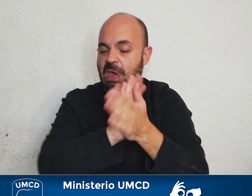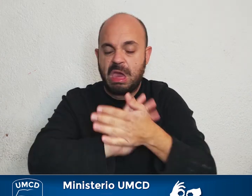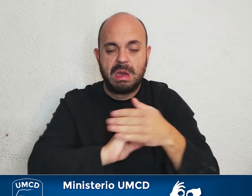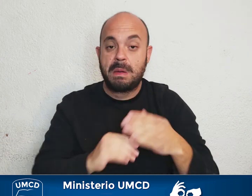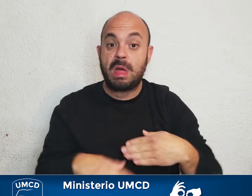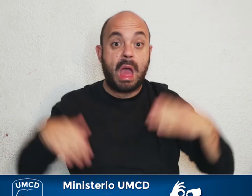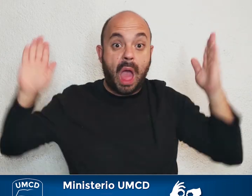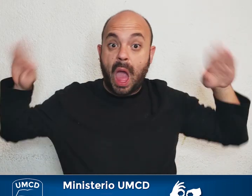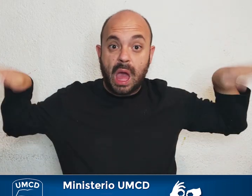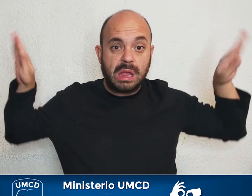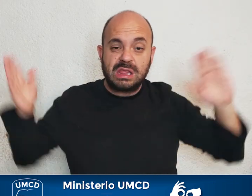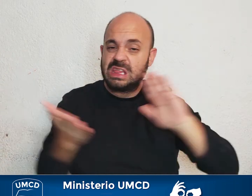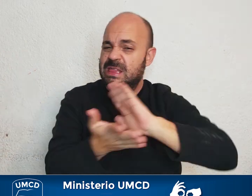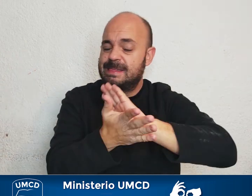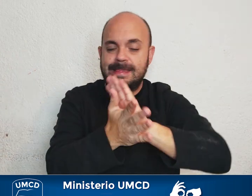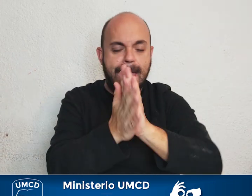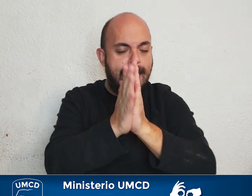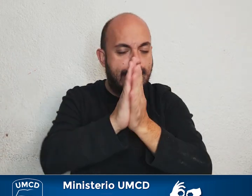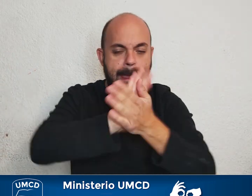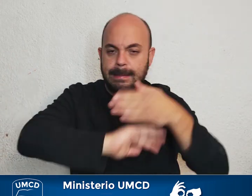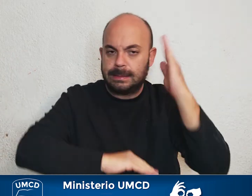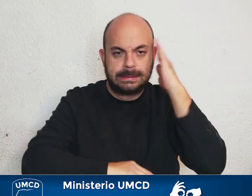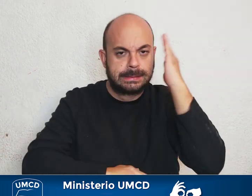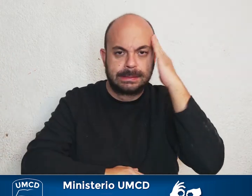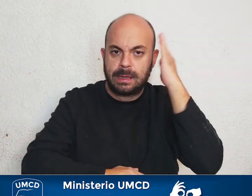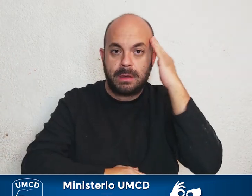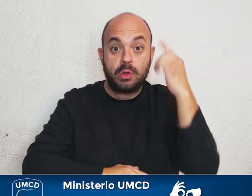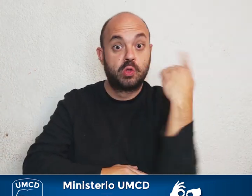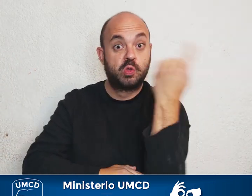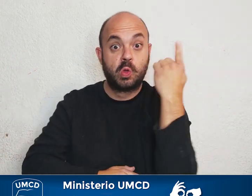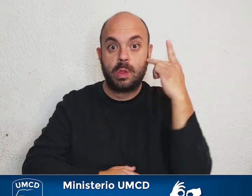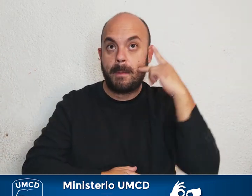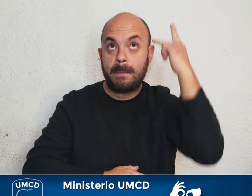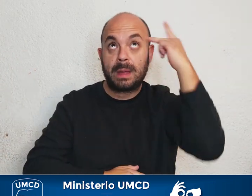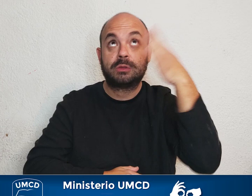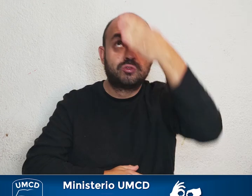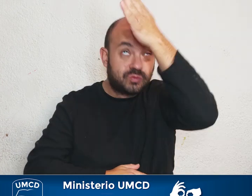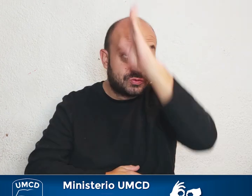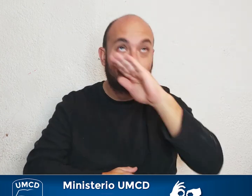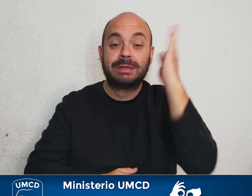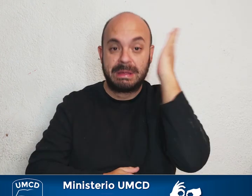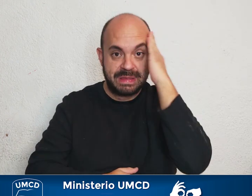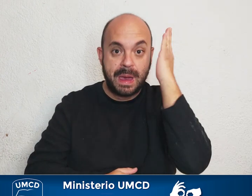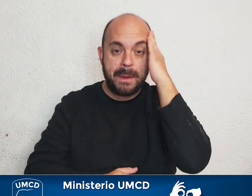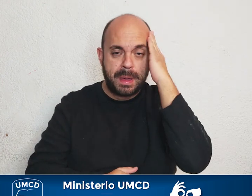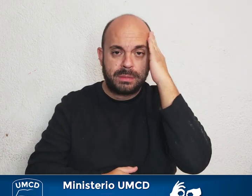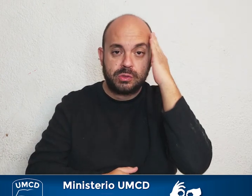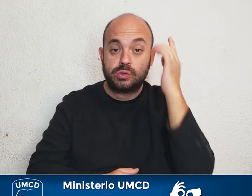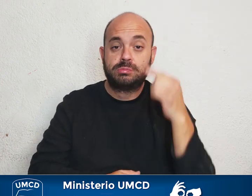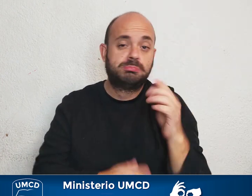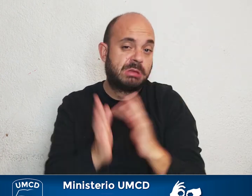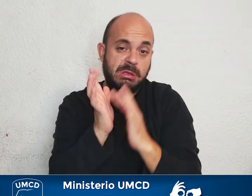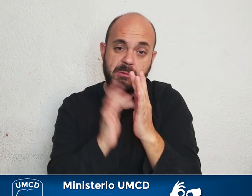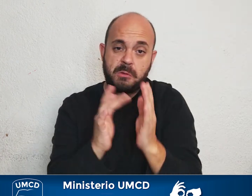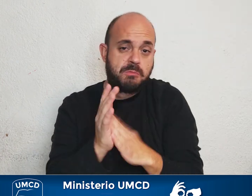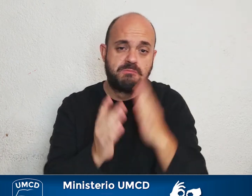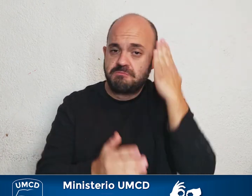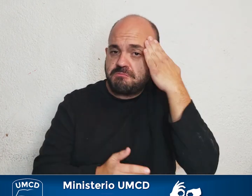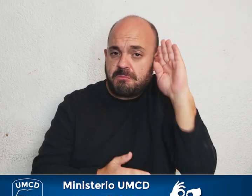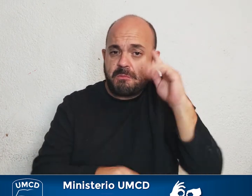los ángeles que están en el cielo, ni el Hijo, sino el Padre. Él como hombre desconocía la